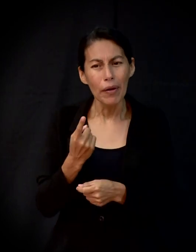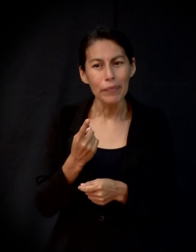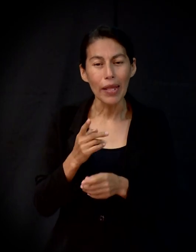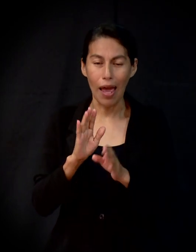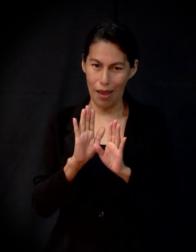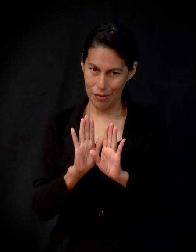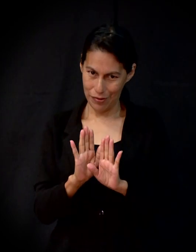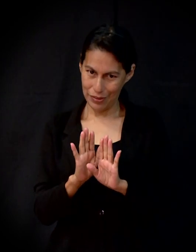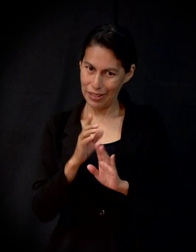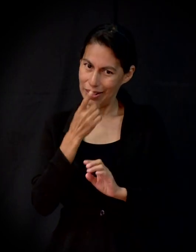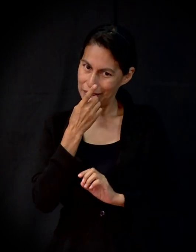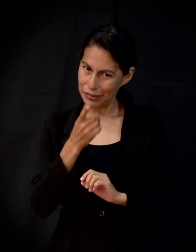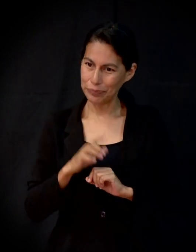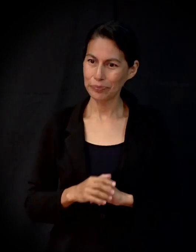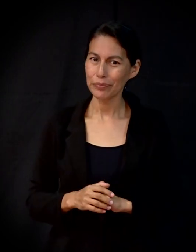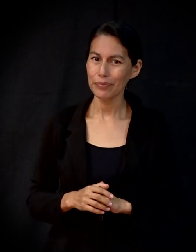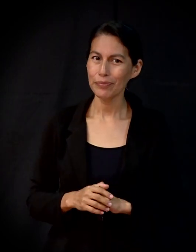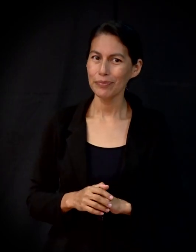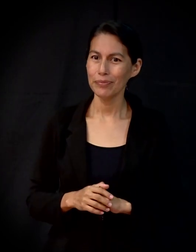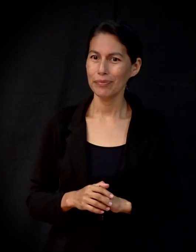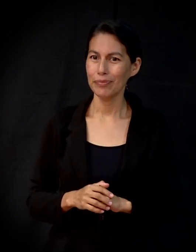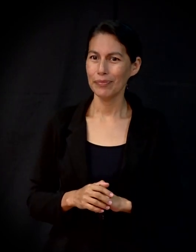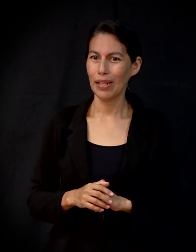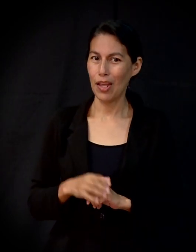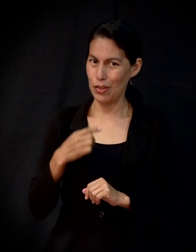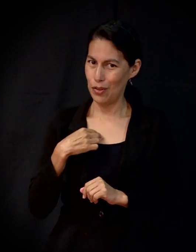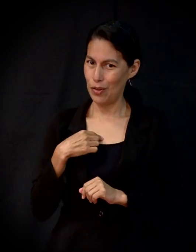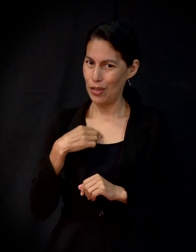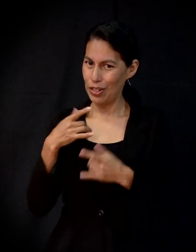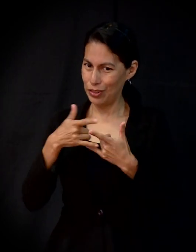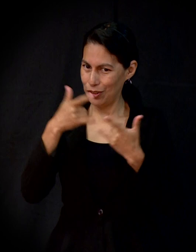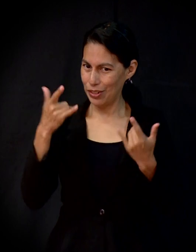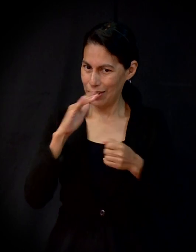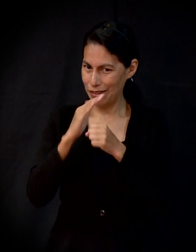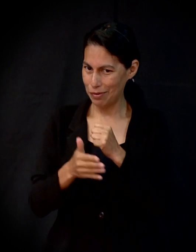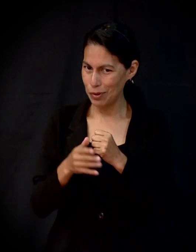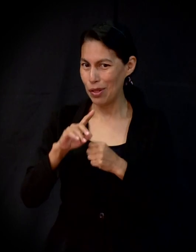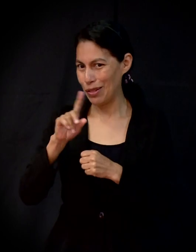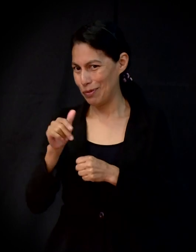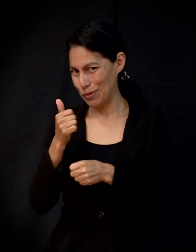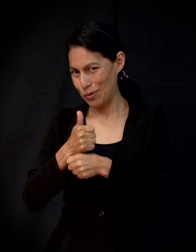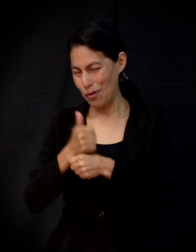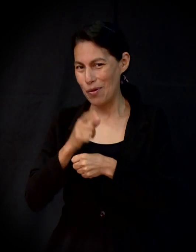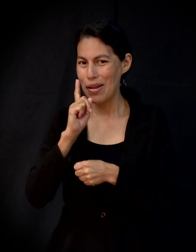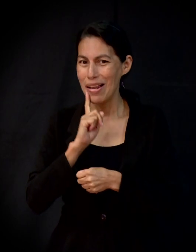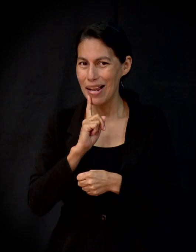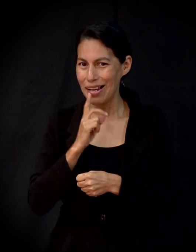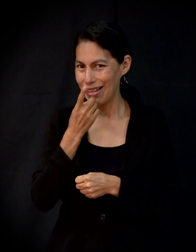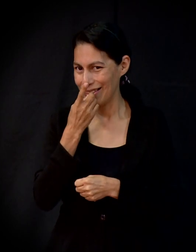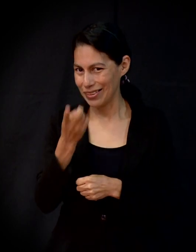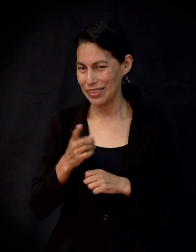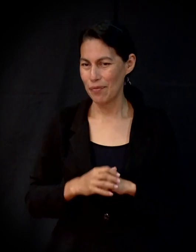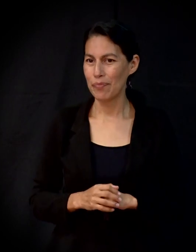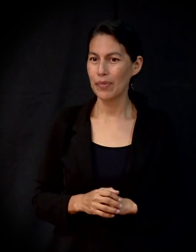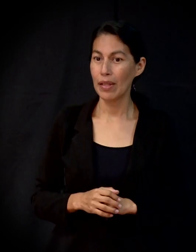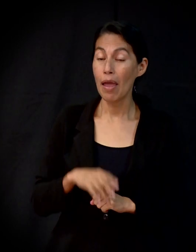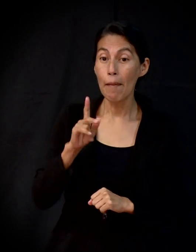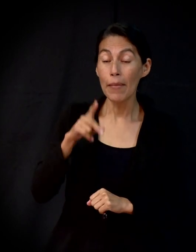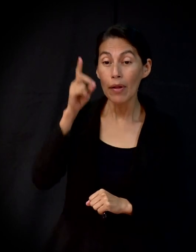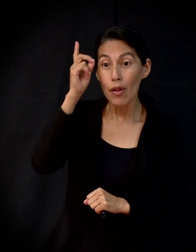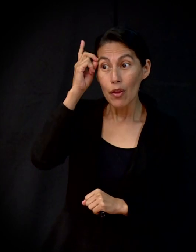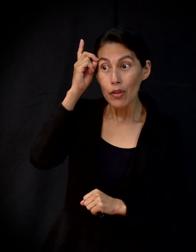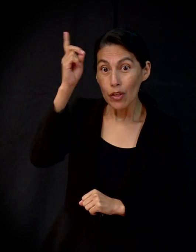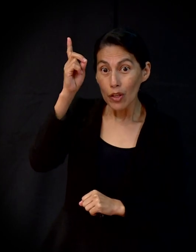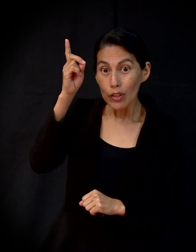Bueno, ahorita te tendría que contar la historia y la abuelita se lo va a contar. Bueno, pero Dios me